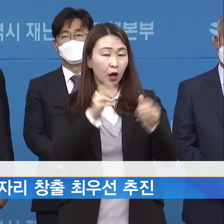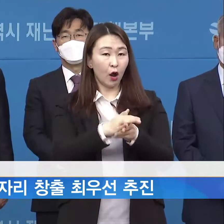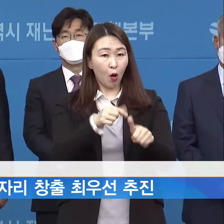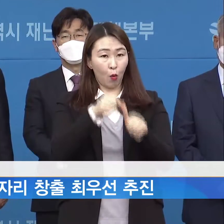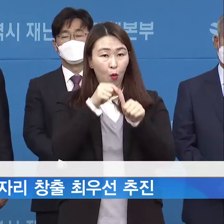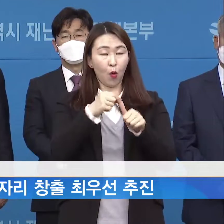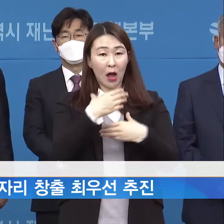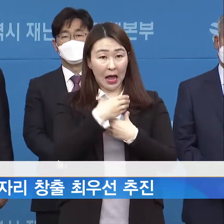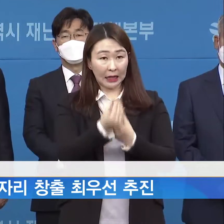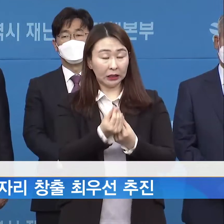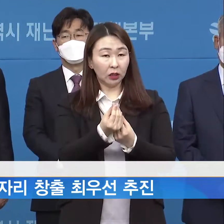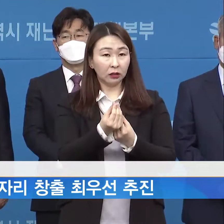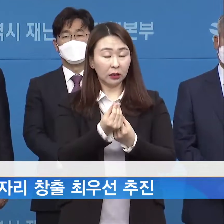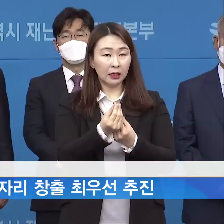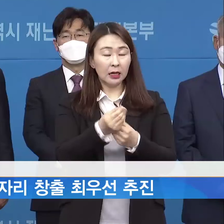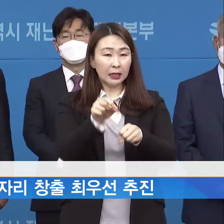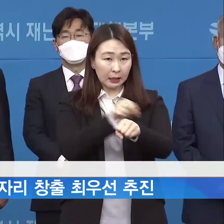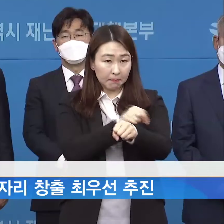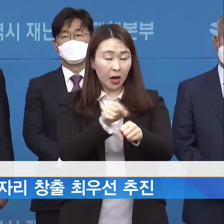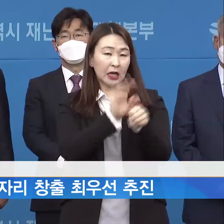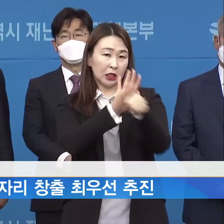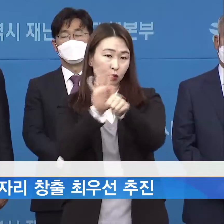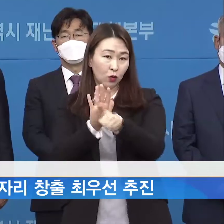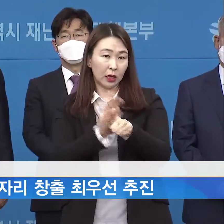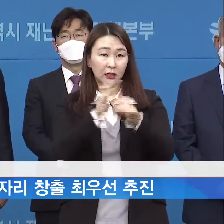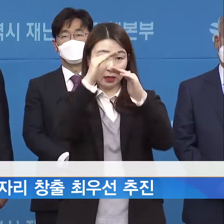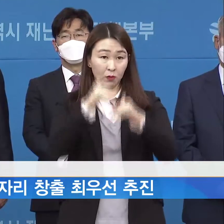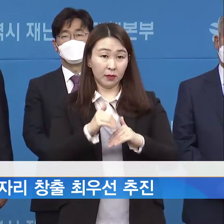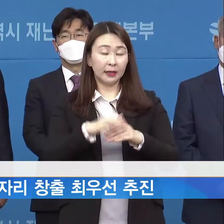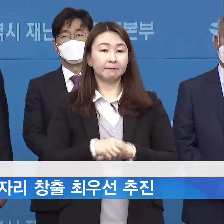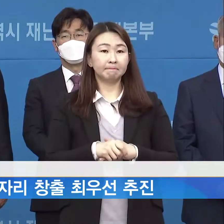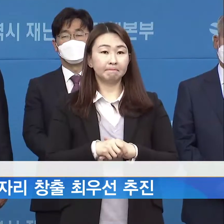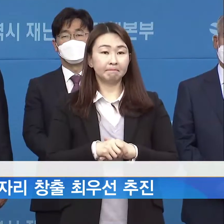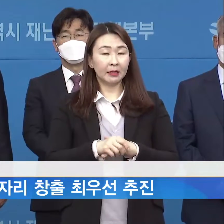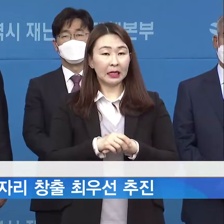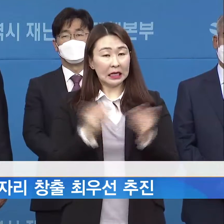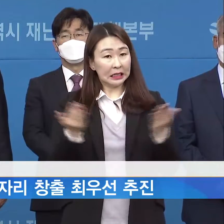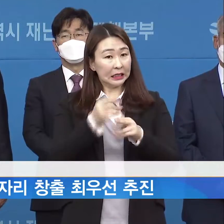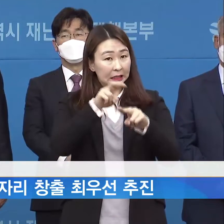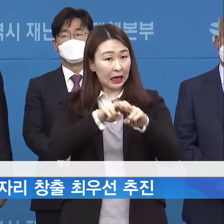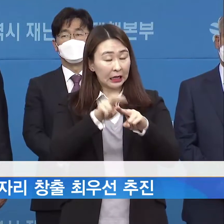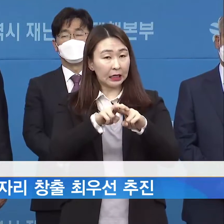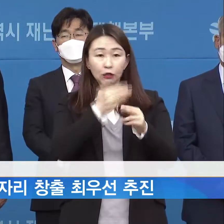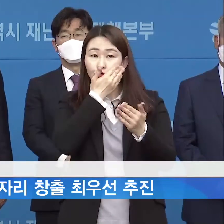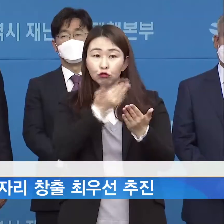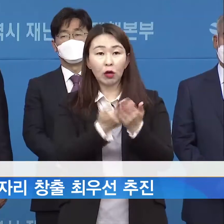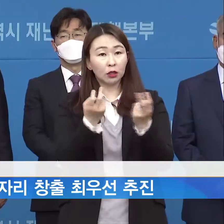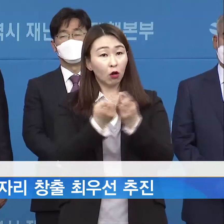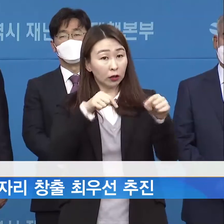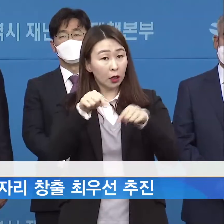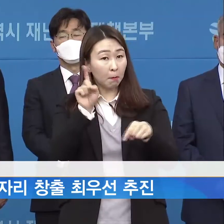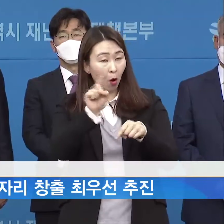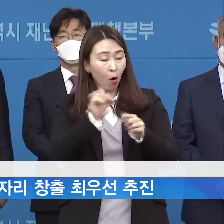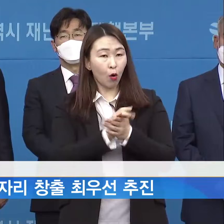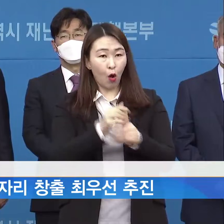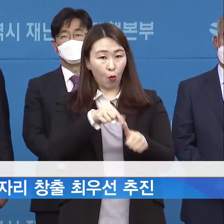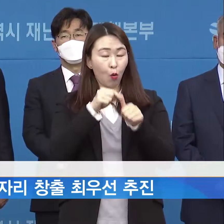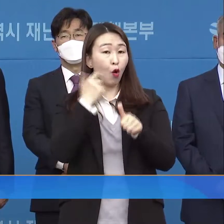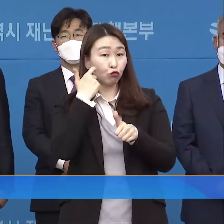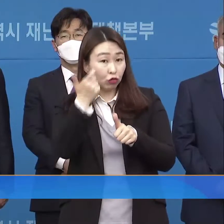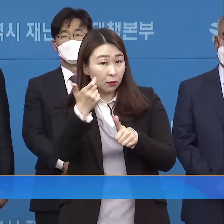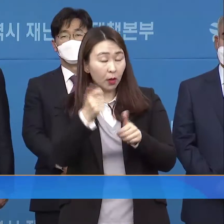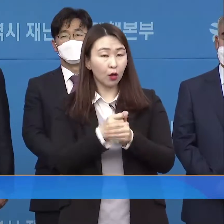고용안정 특별재정을 일괄 지원하는 내용입니다. 일자리 정책의 핵심은